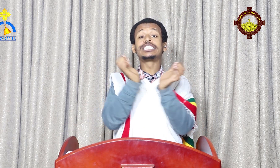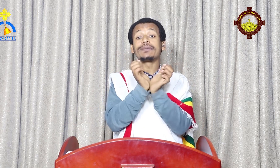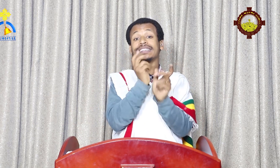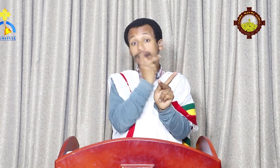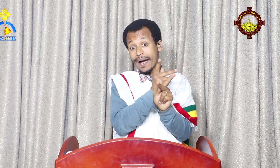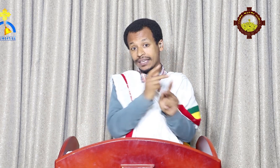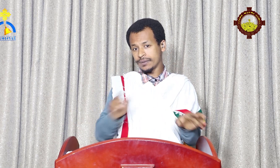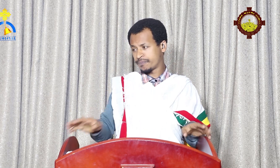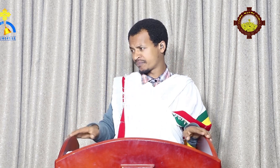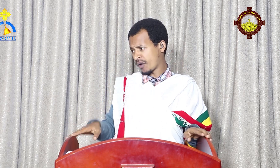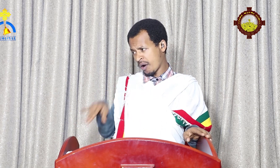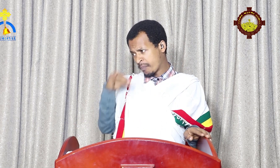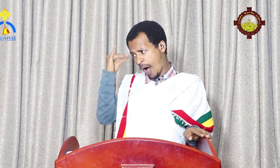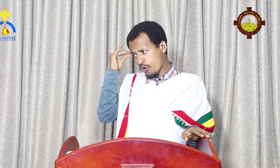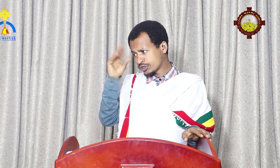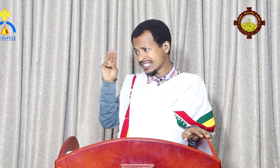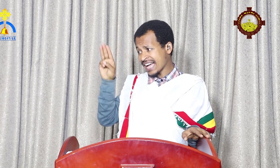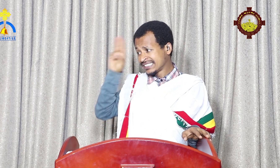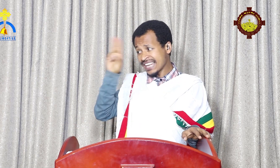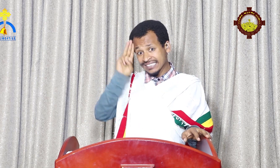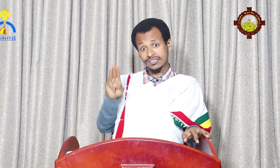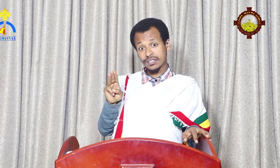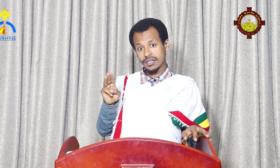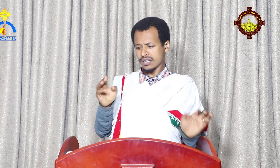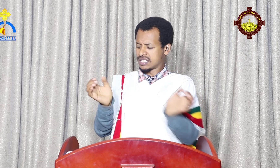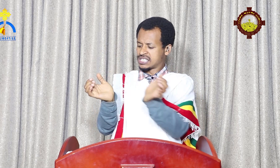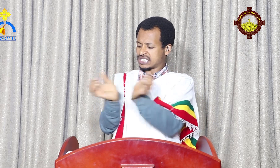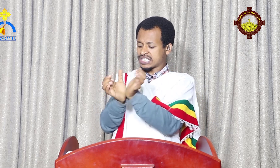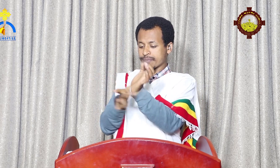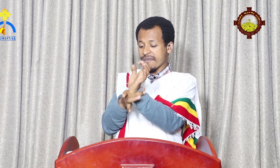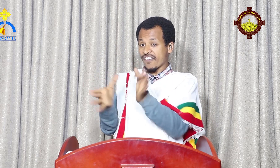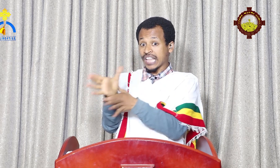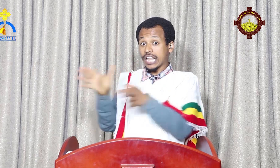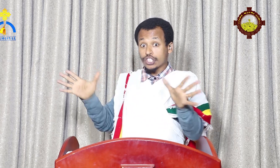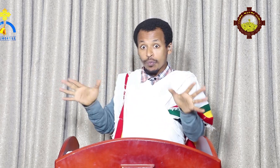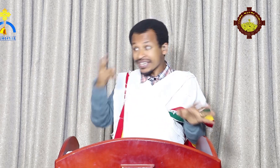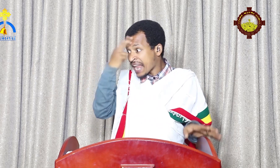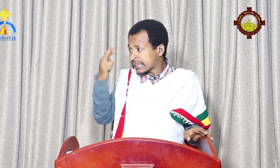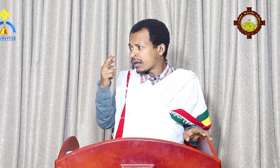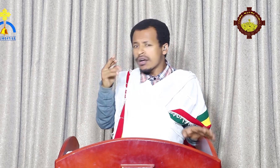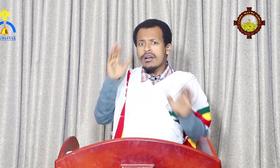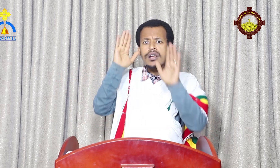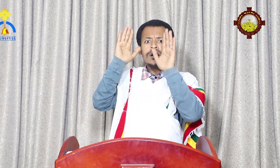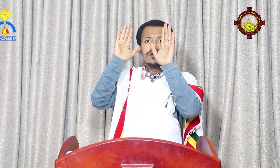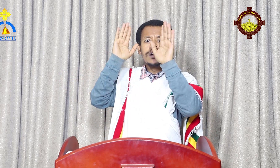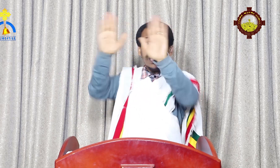የእስር ቤት ጠባቂ ጳውሎስና ሲላ እስር መፈታታቸው ምክንያት